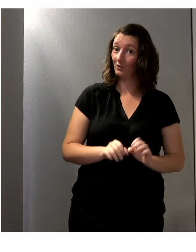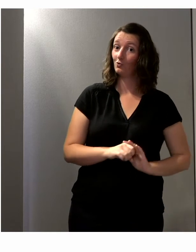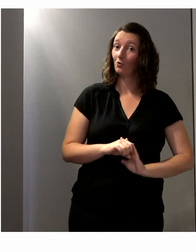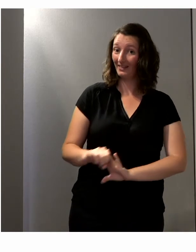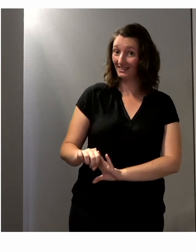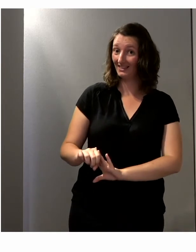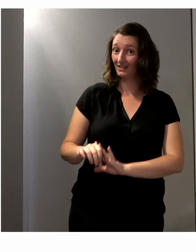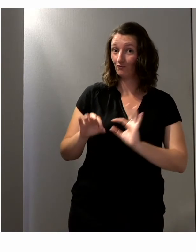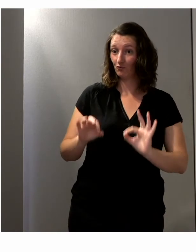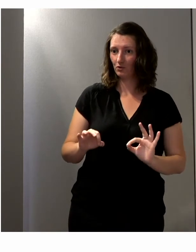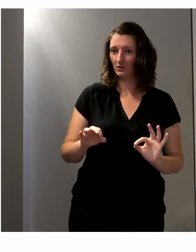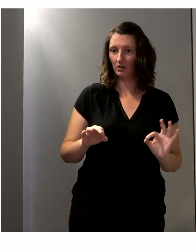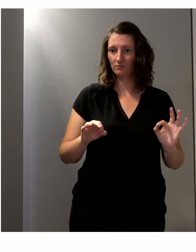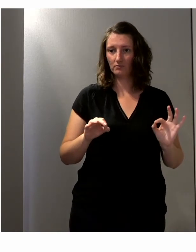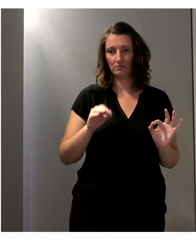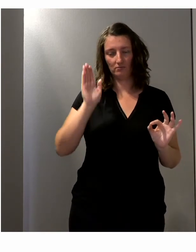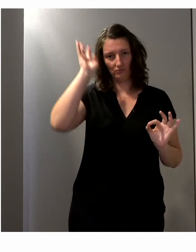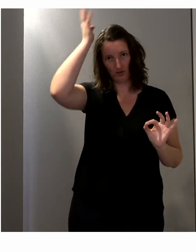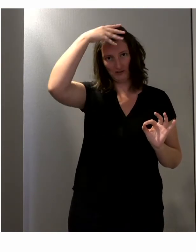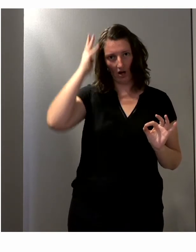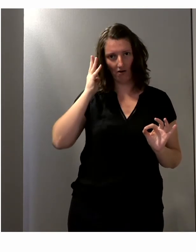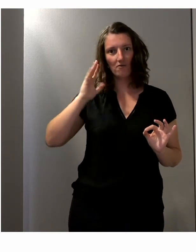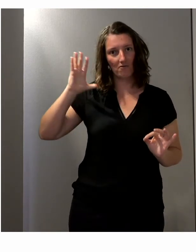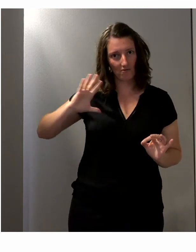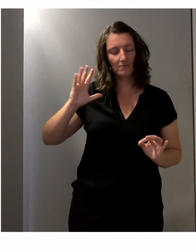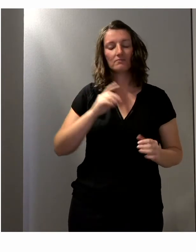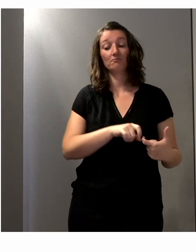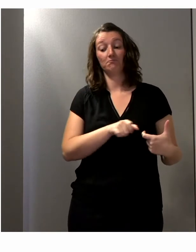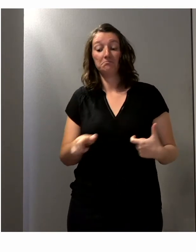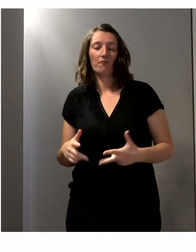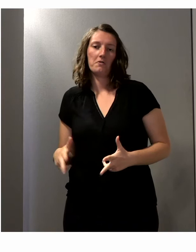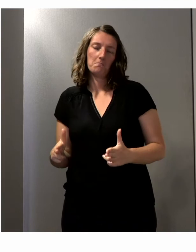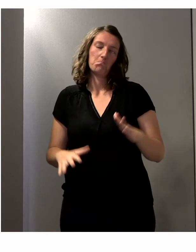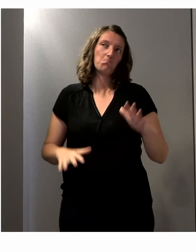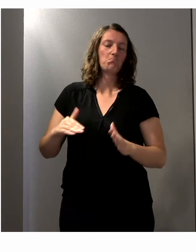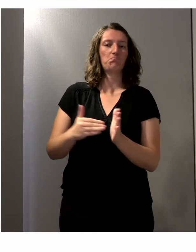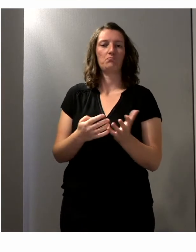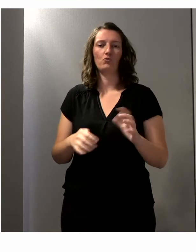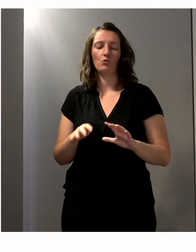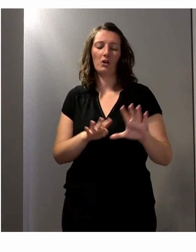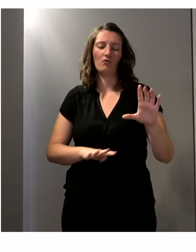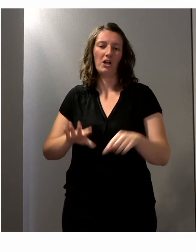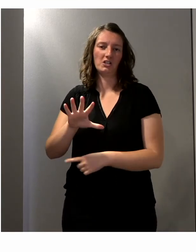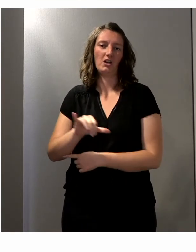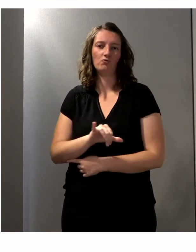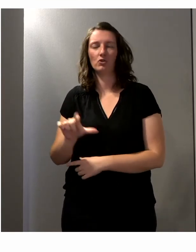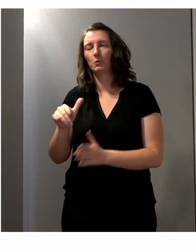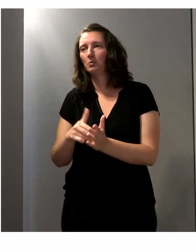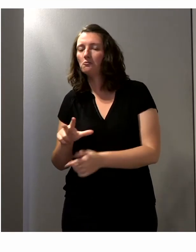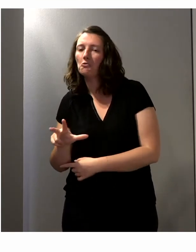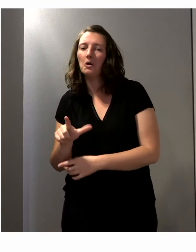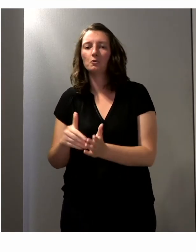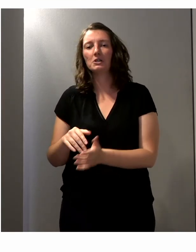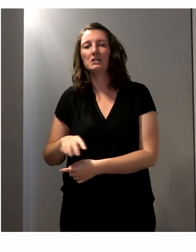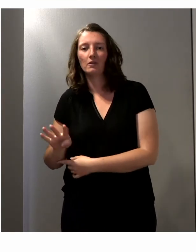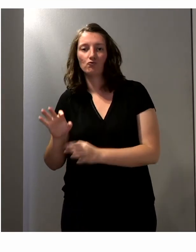celui de Giscard d'Estaing, et puis la période, on va dire, entre 1995 et